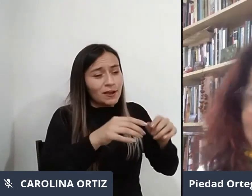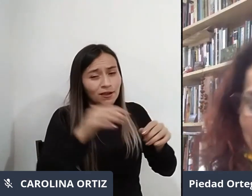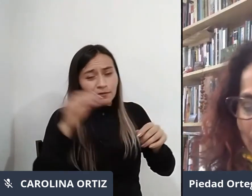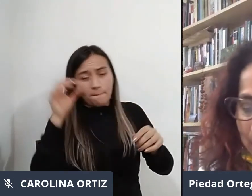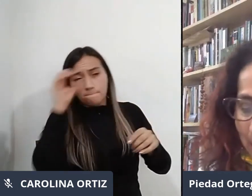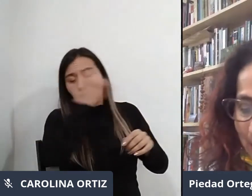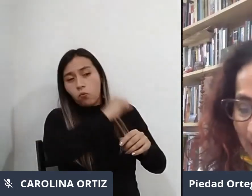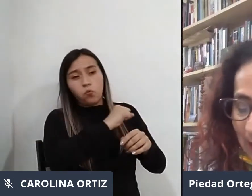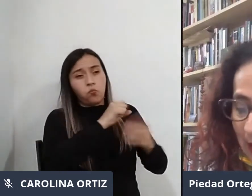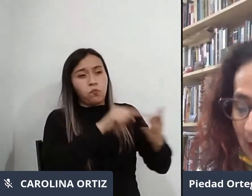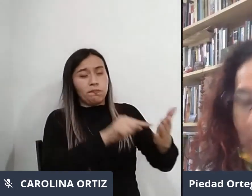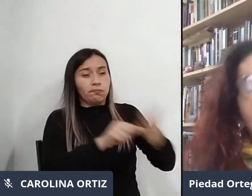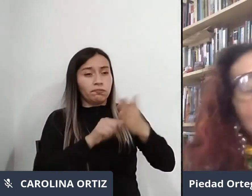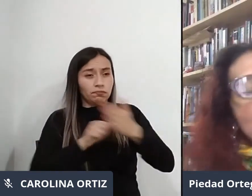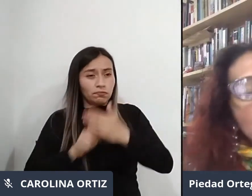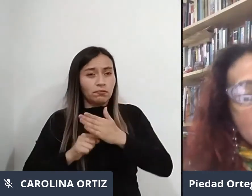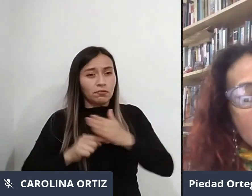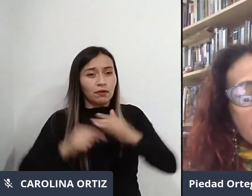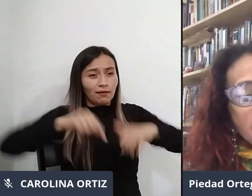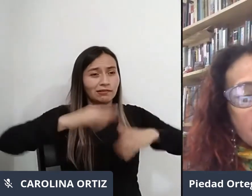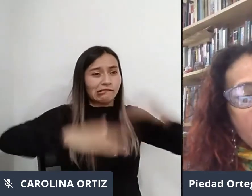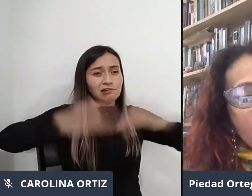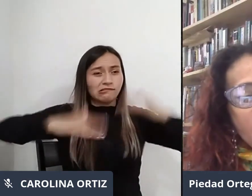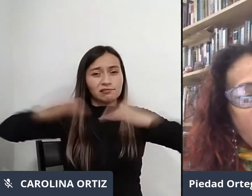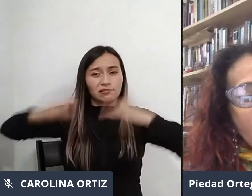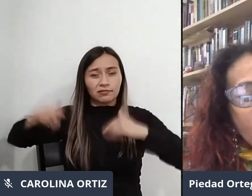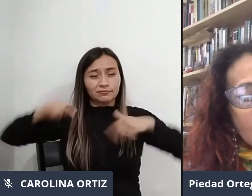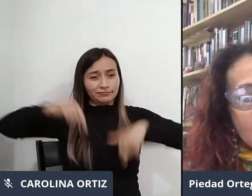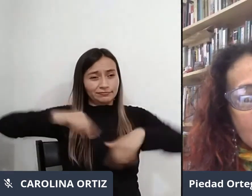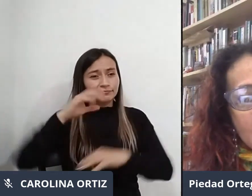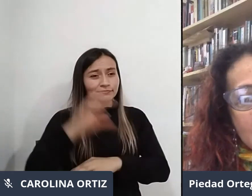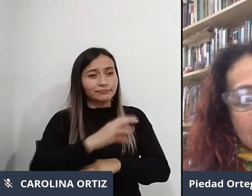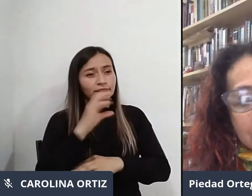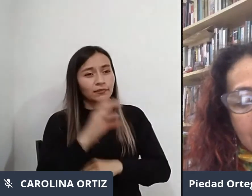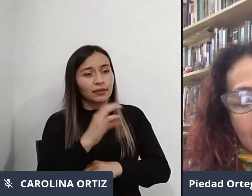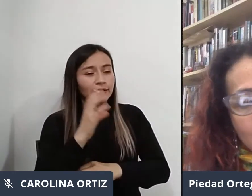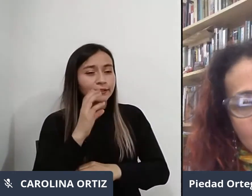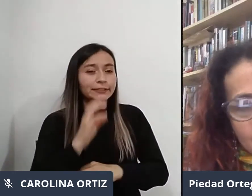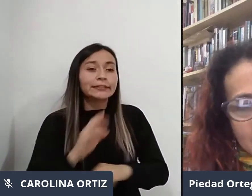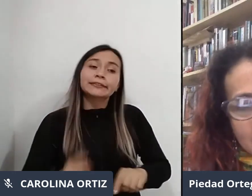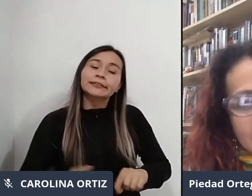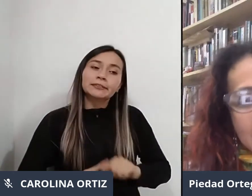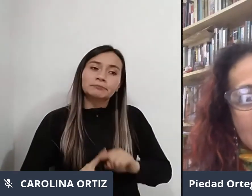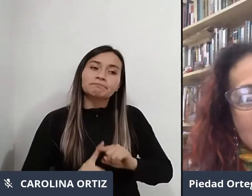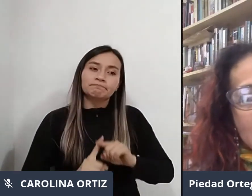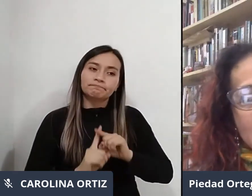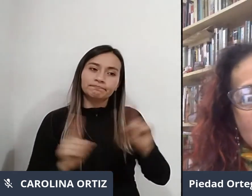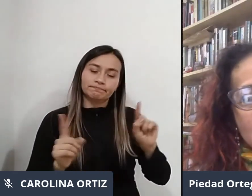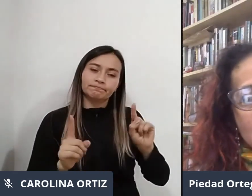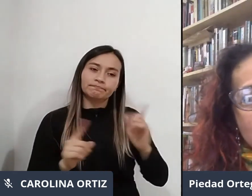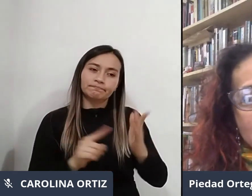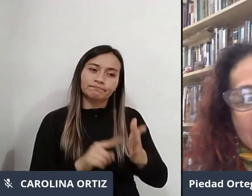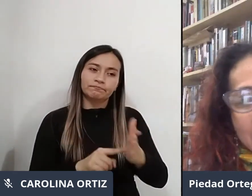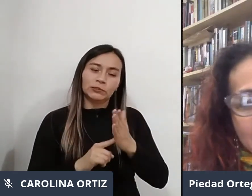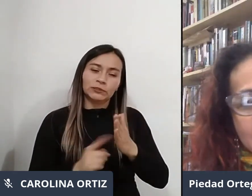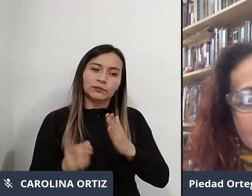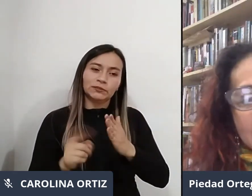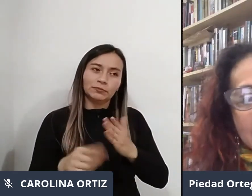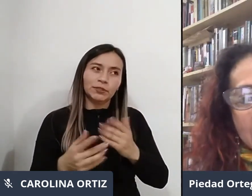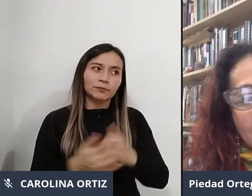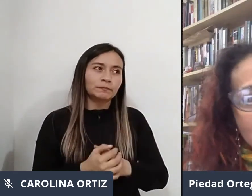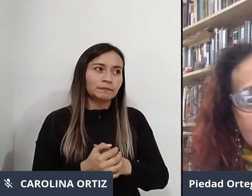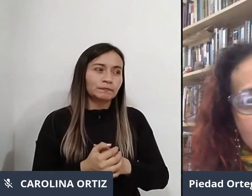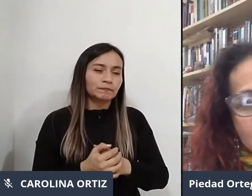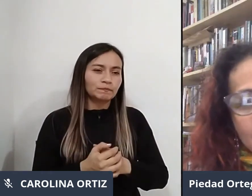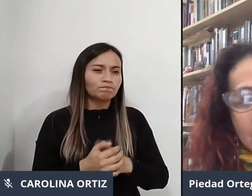existe en este país, pero también nos entrega una cosecha de redes,